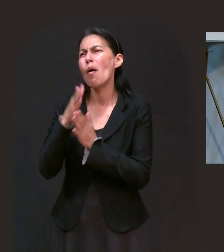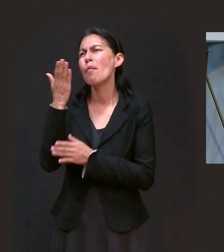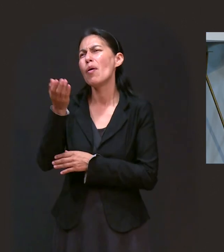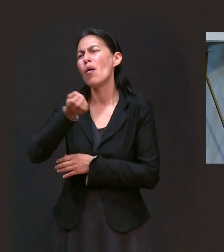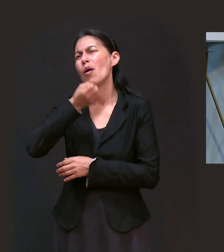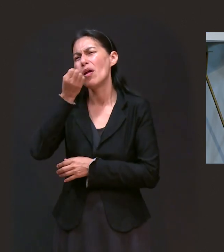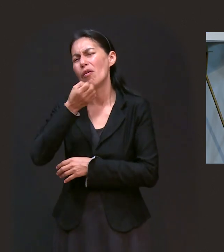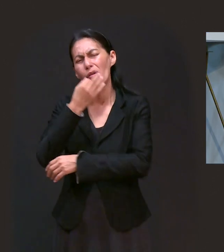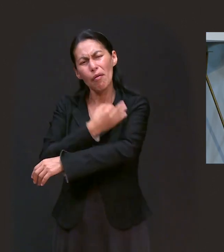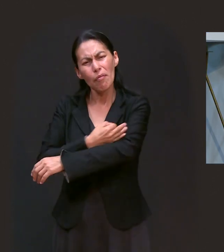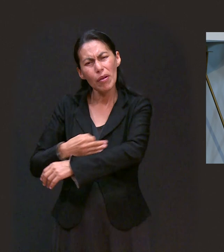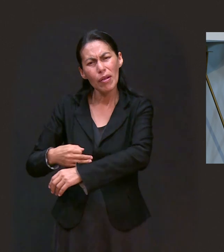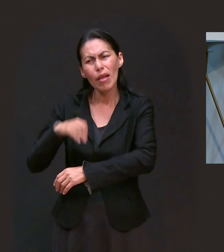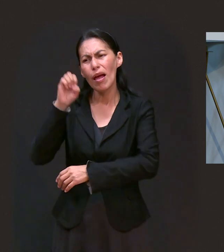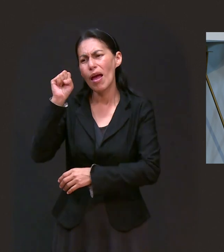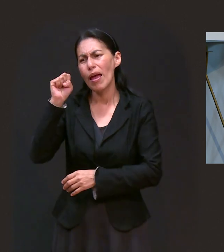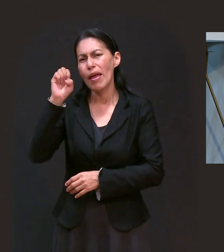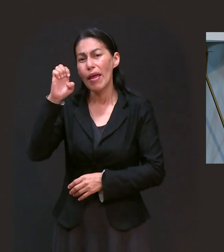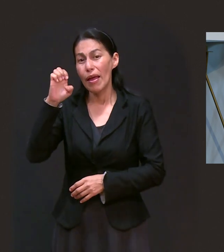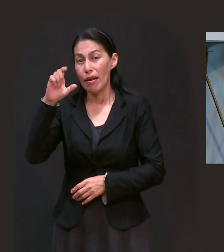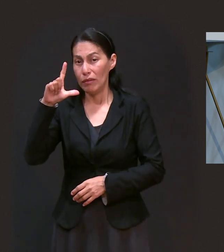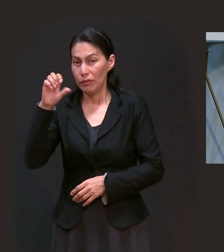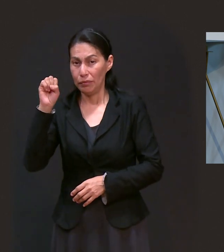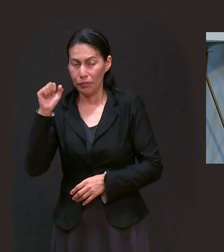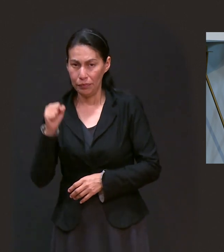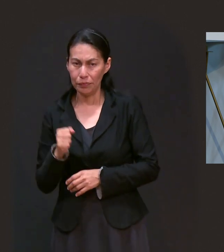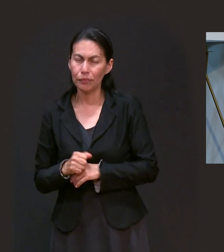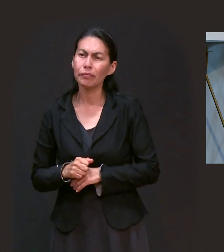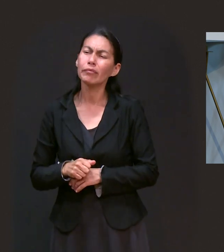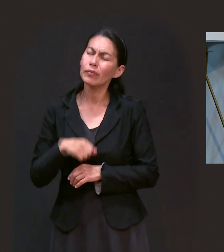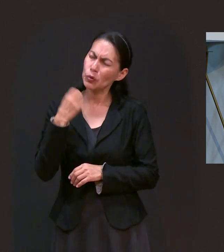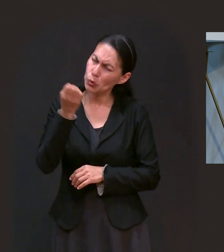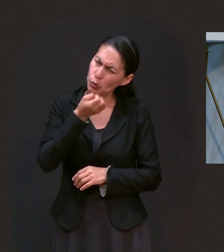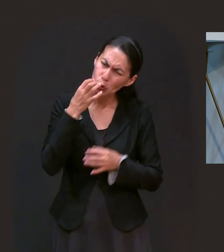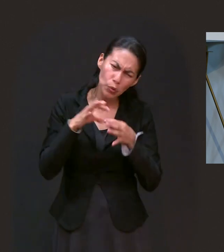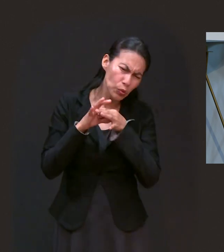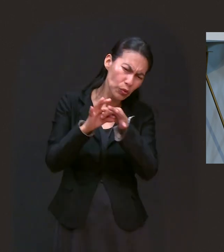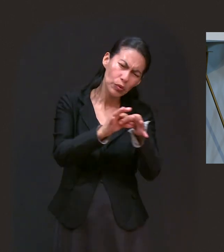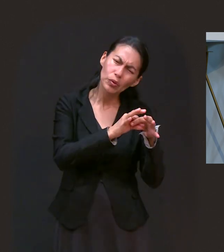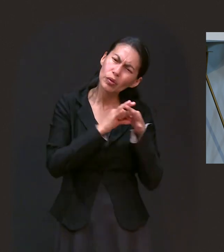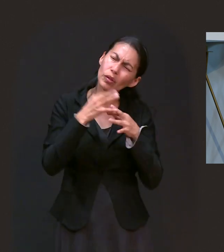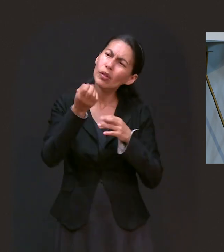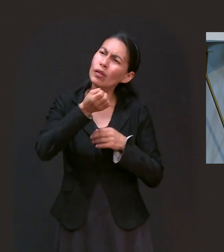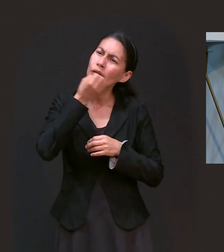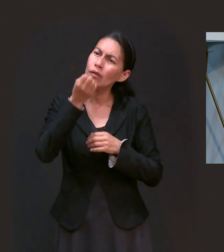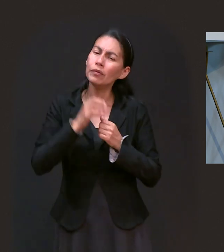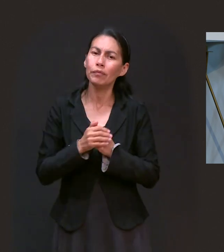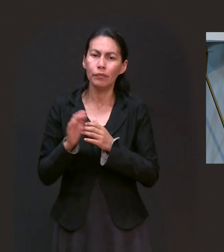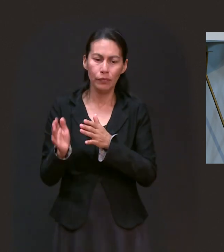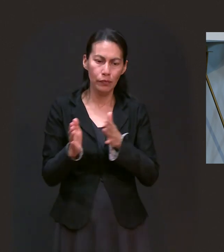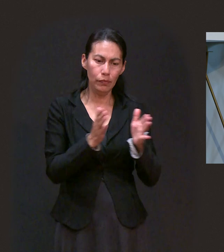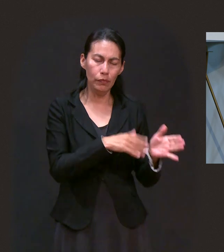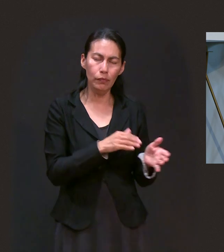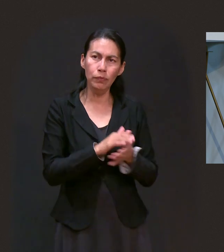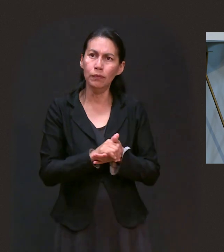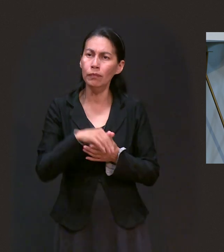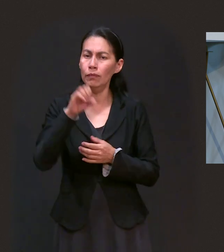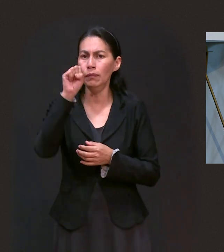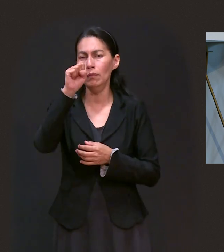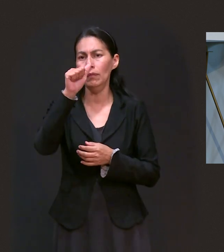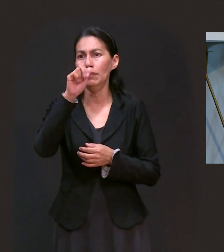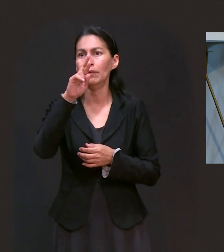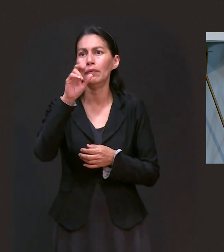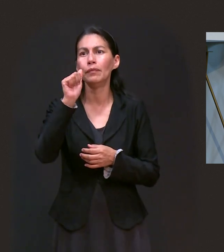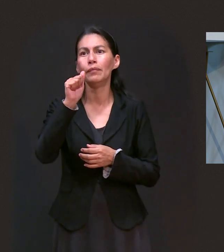hermana elsa y su hija el sí estaremos orando unidos a ti theresa por estas peticiones